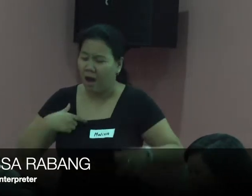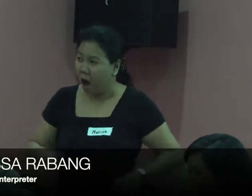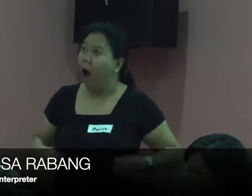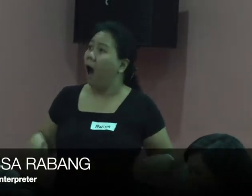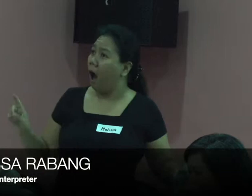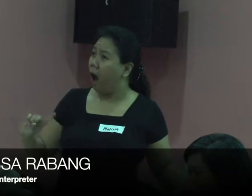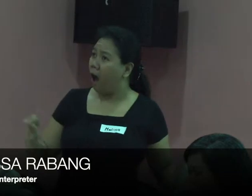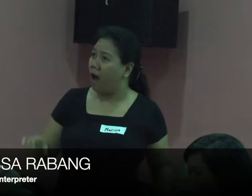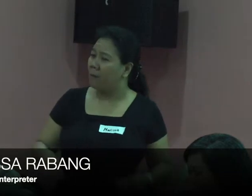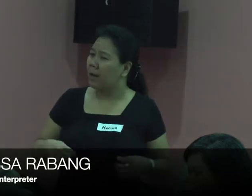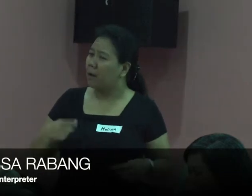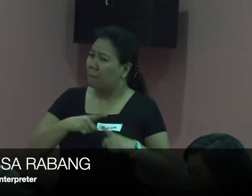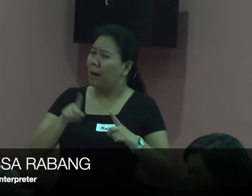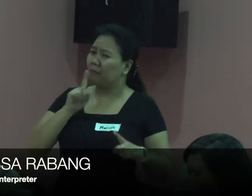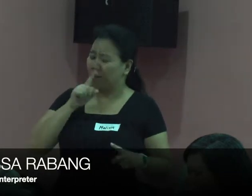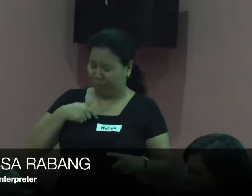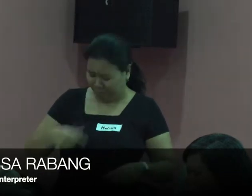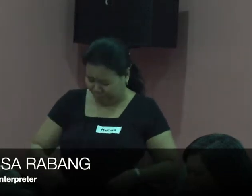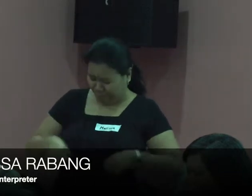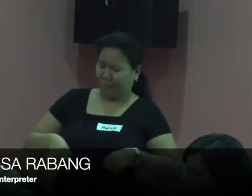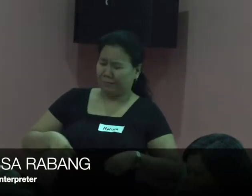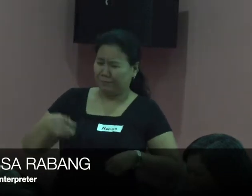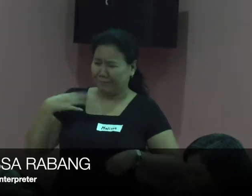Siya na yung mag-a-act, siya na yung...